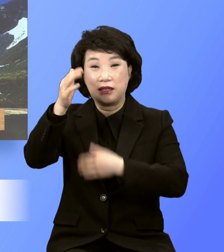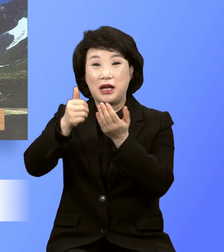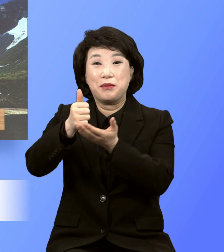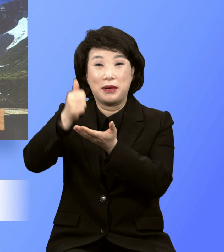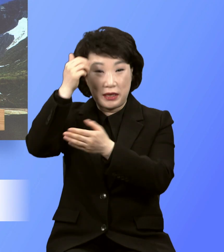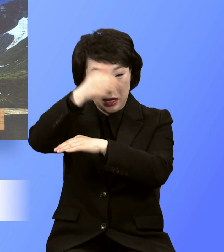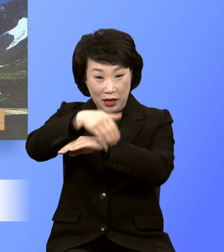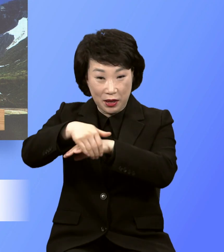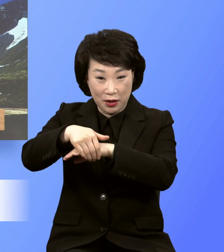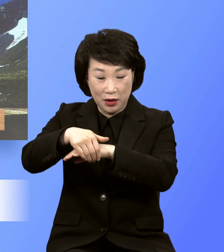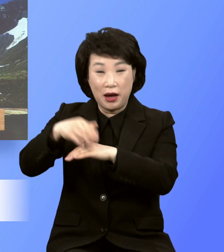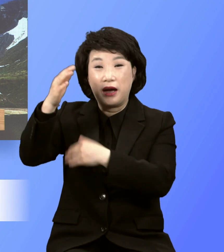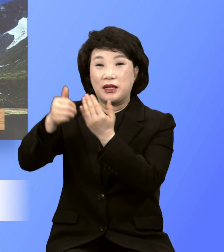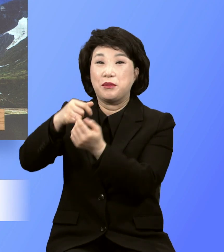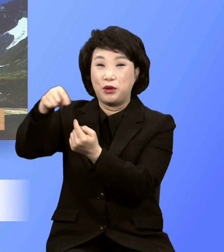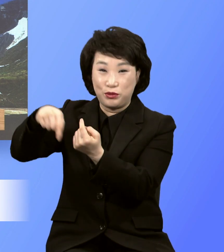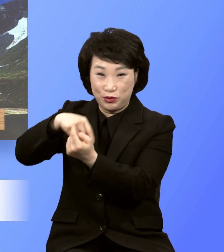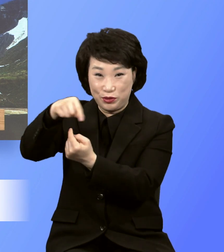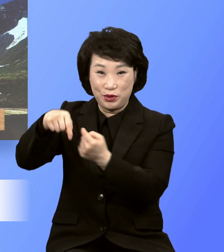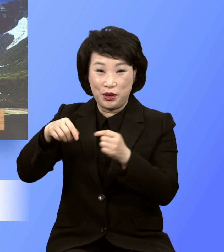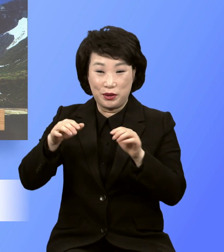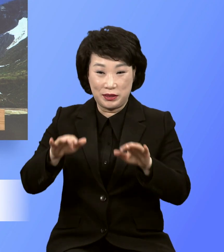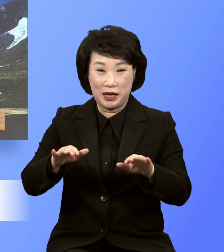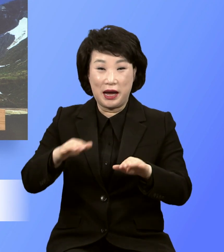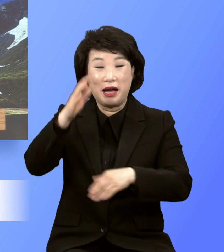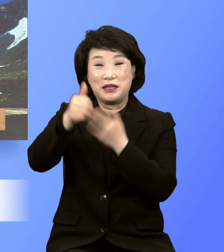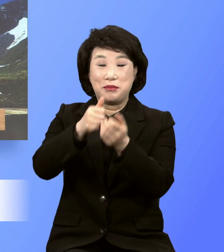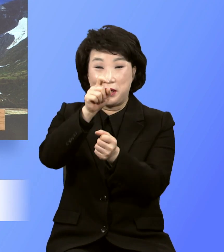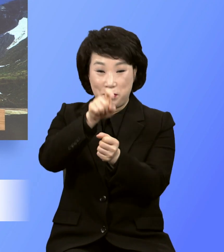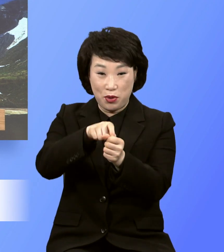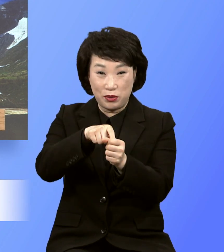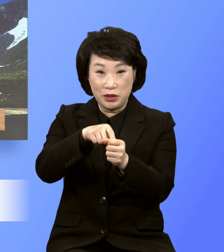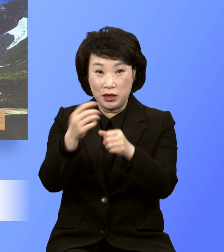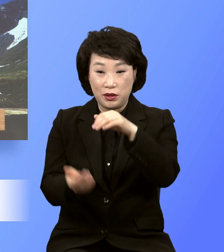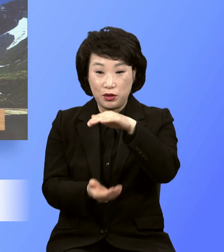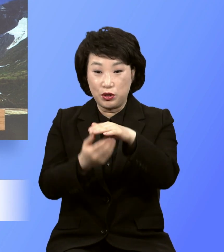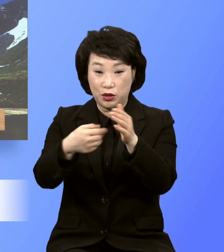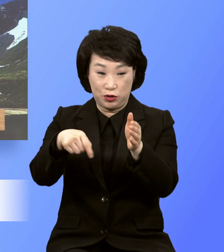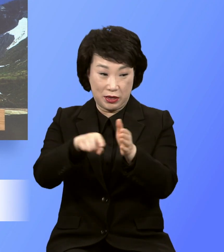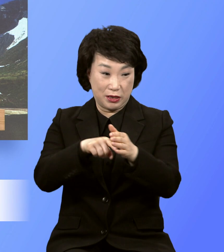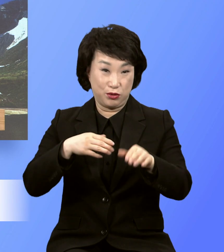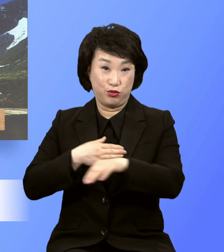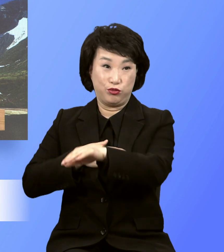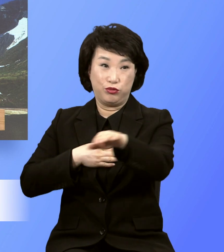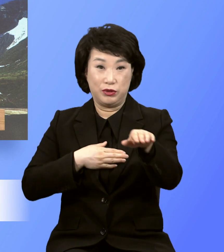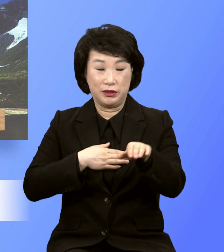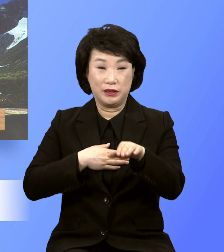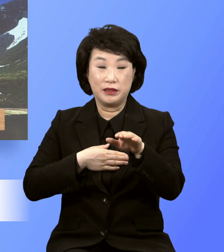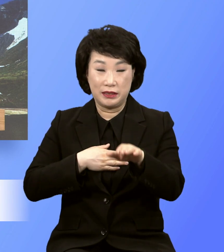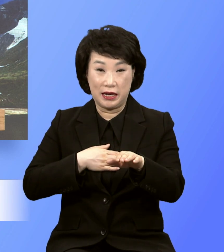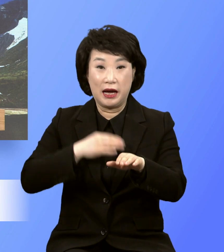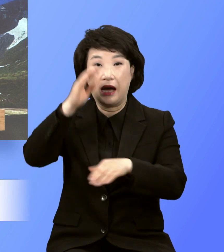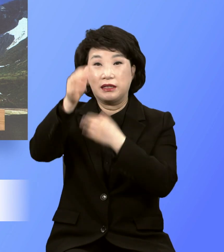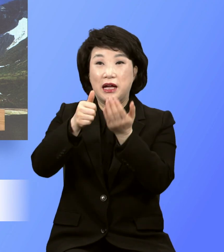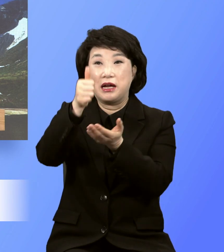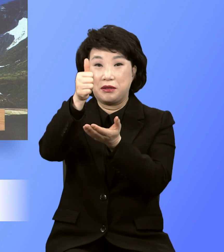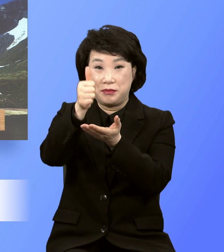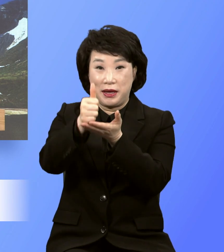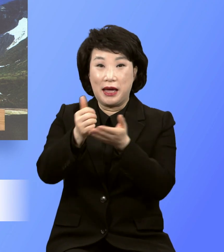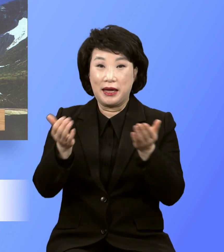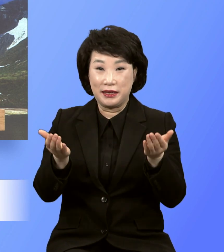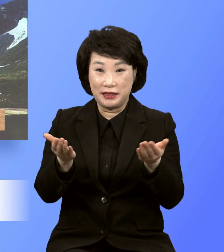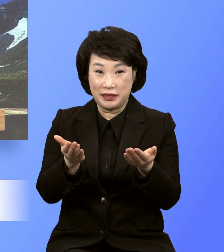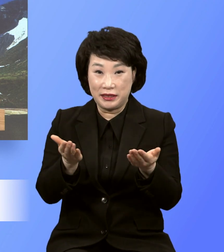섭리요, 경륜이요, 의도를 이루기 위한 하나님의